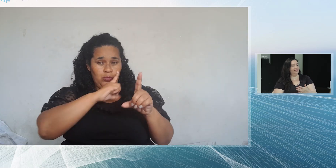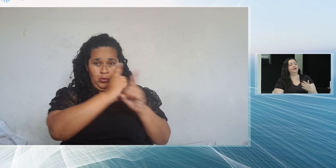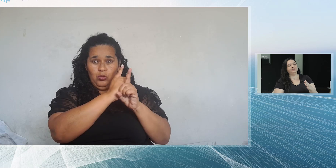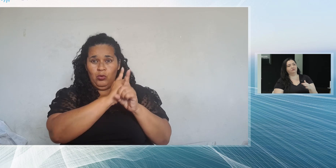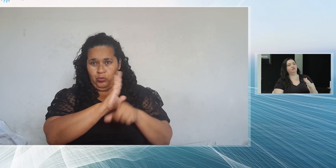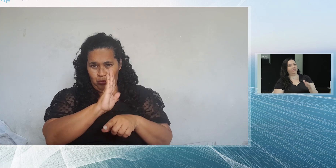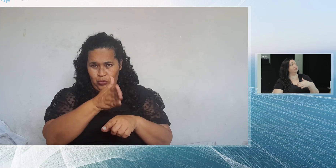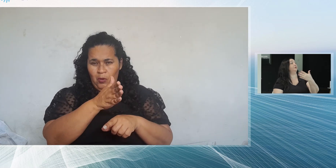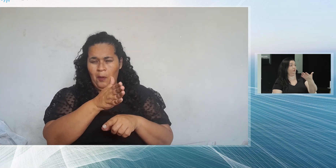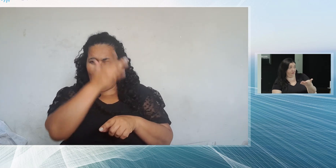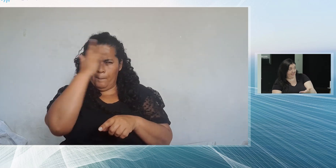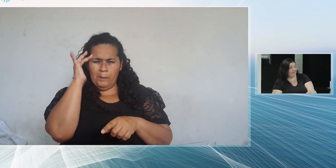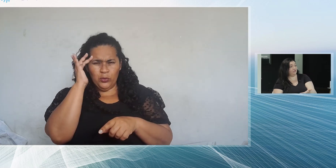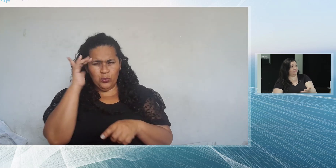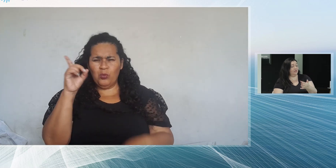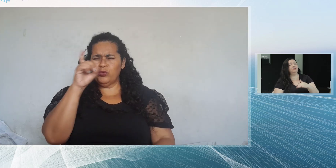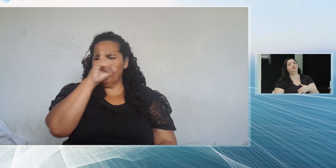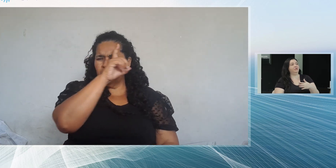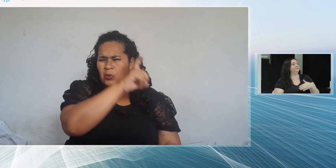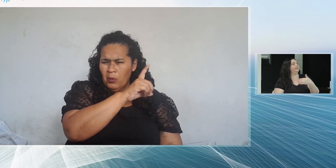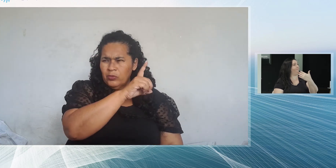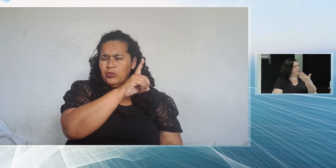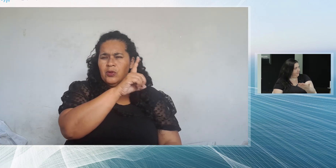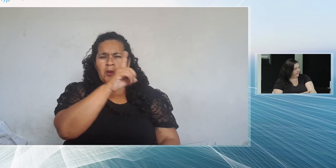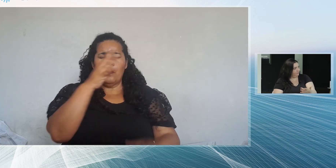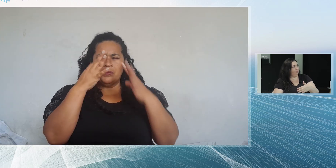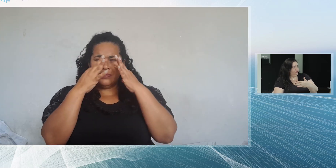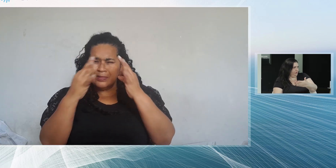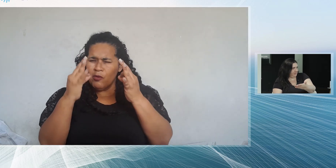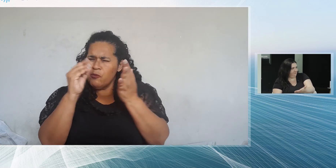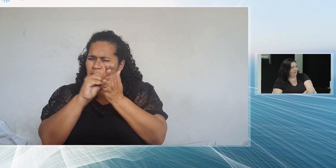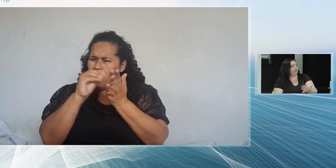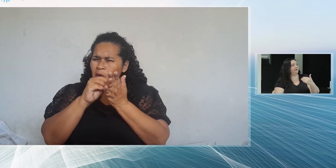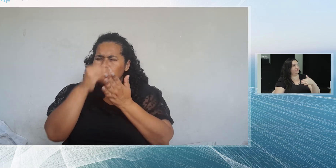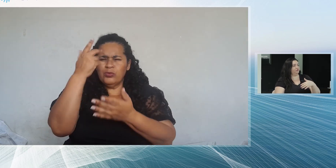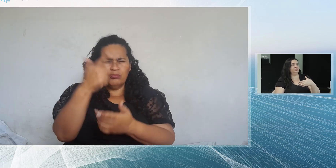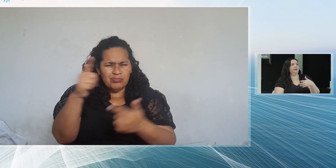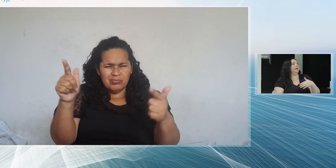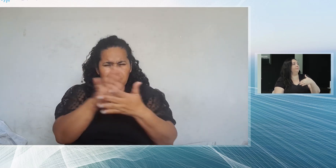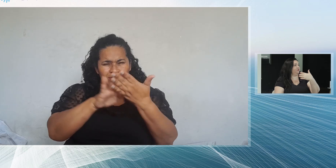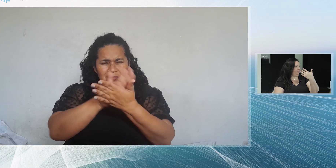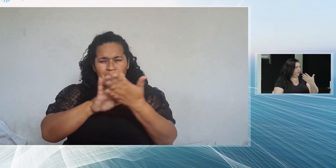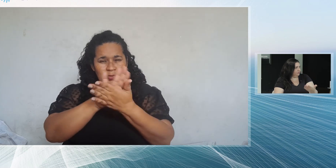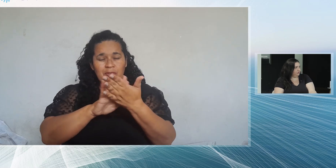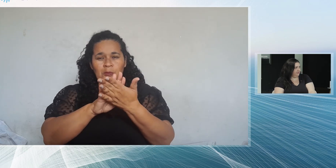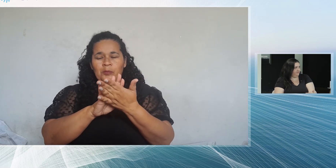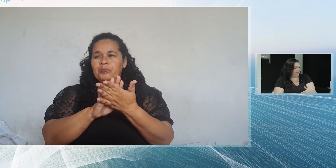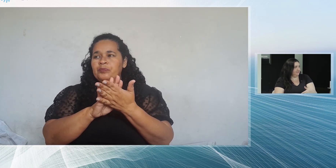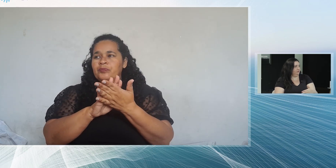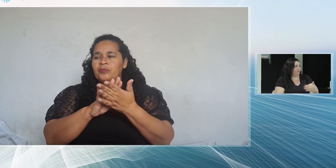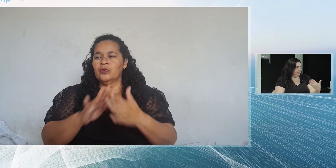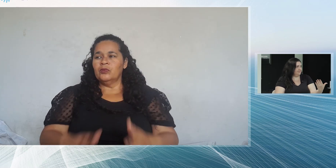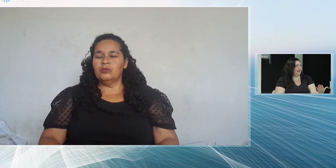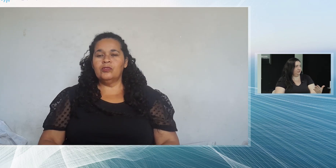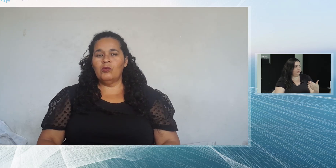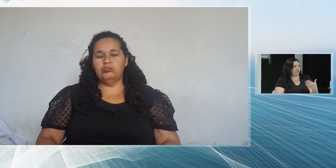intervenções, né? Então, sugerimos o retorno ao médico, sugerimos terapia, qual tipo de terapia, a gente sugere psicopedagogia, se for uma